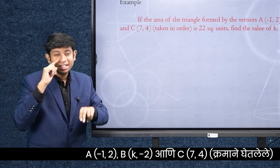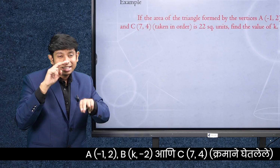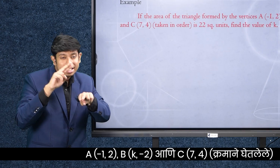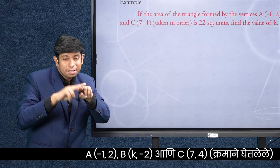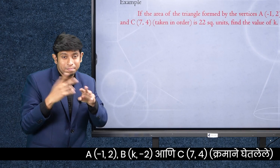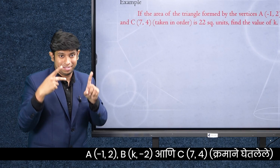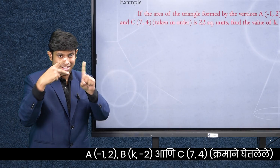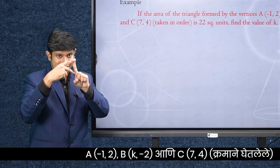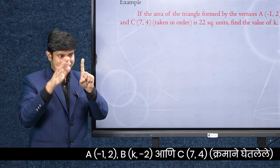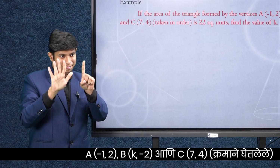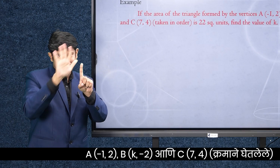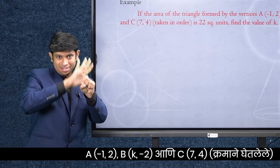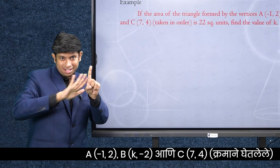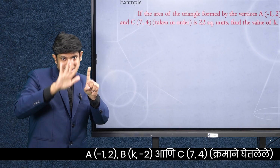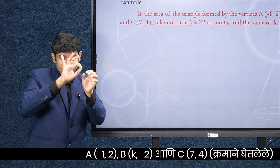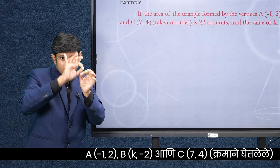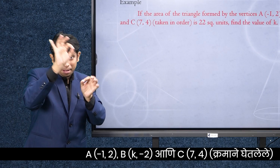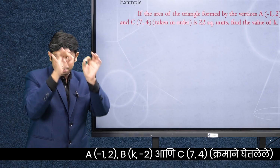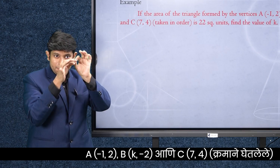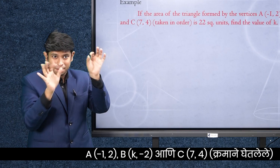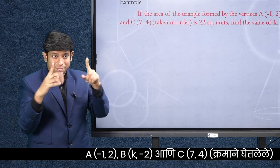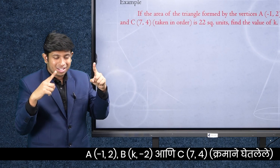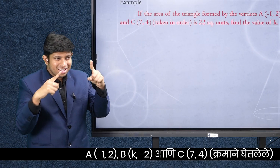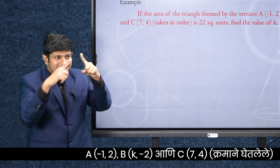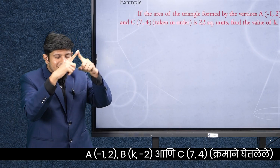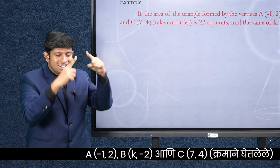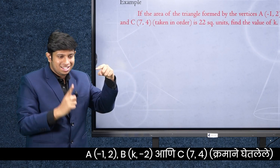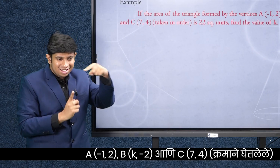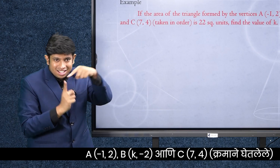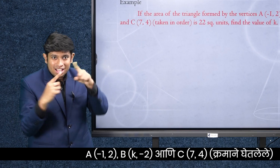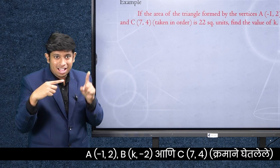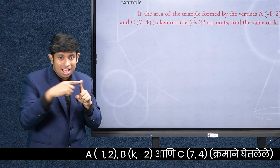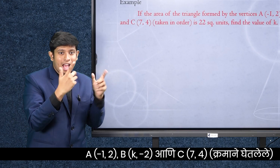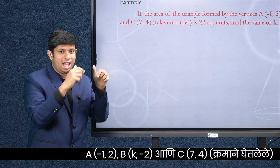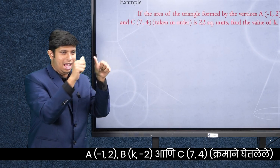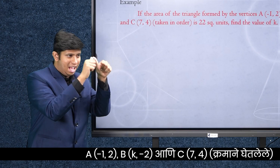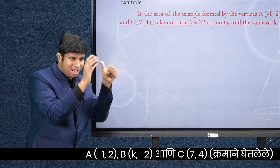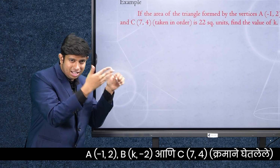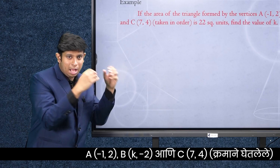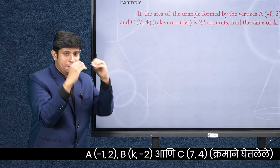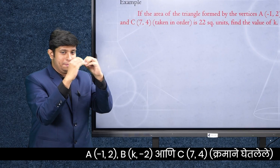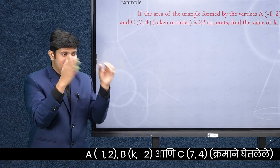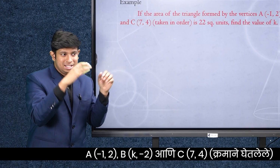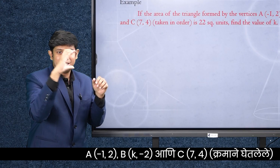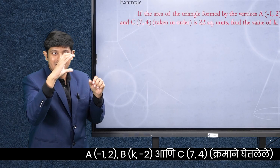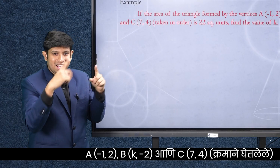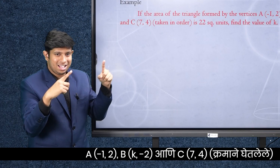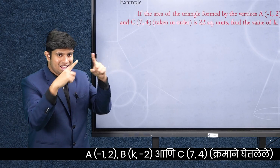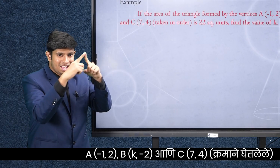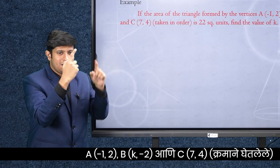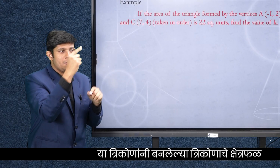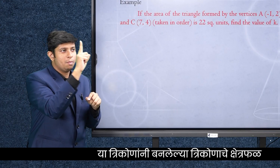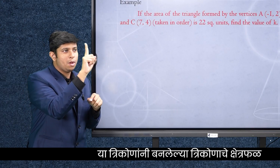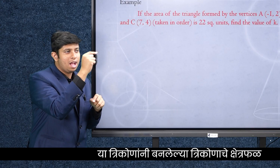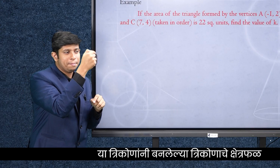a minus 1, 2, b k minus 2 आणि c 7 आणि 4 क्रमाने घेतलेले या